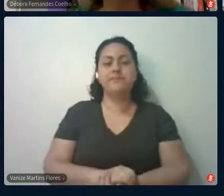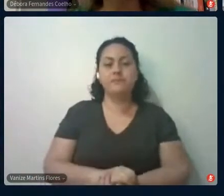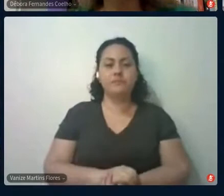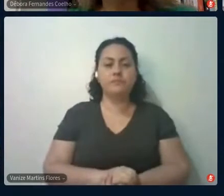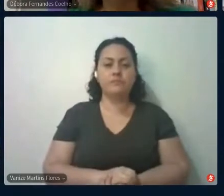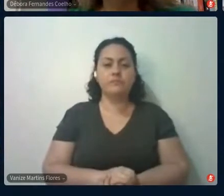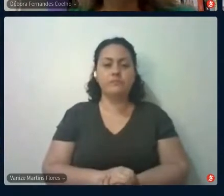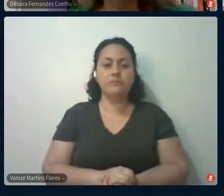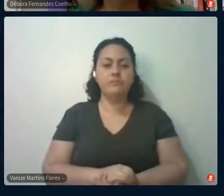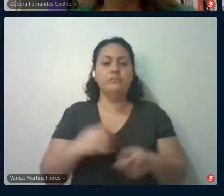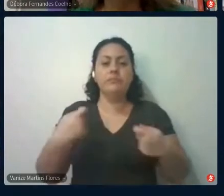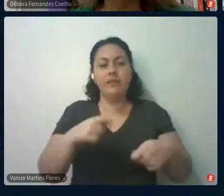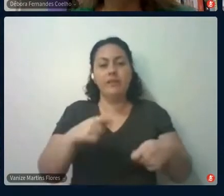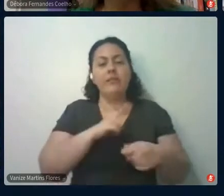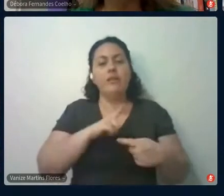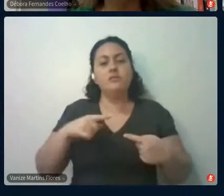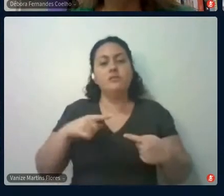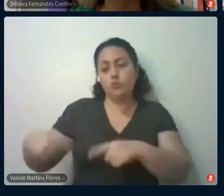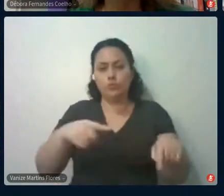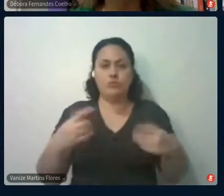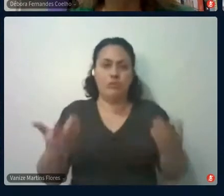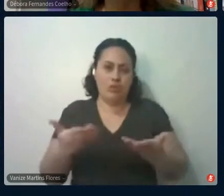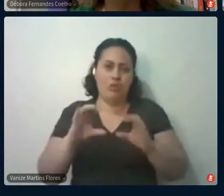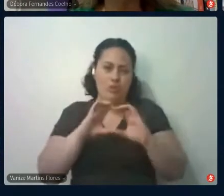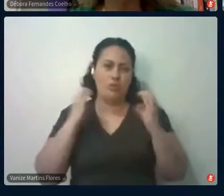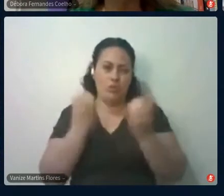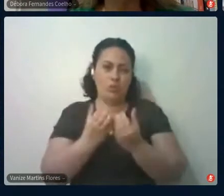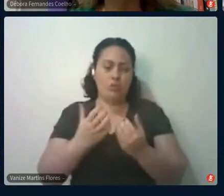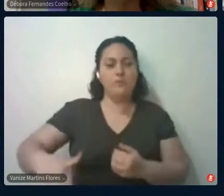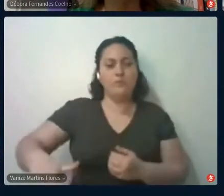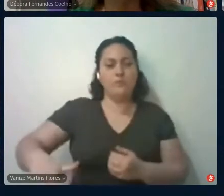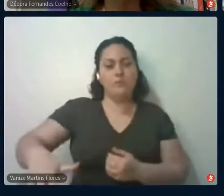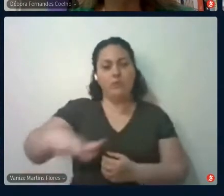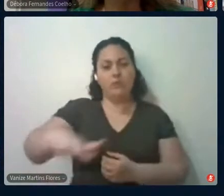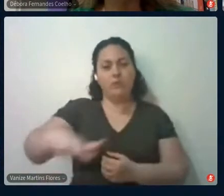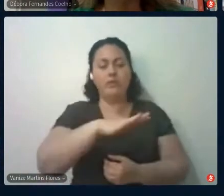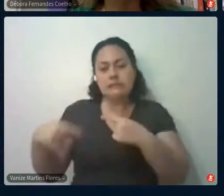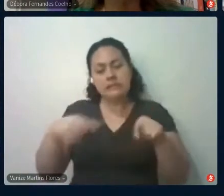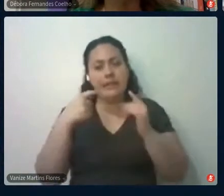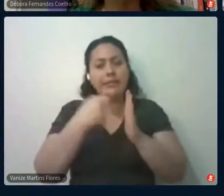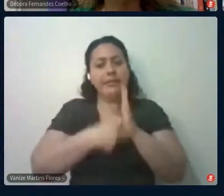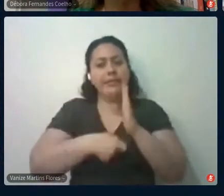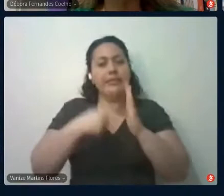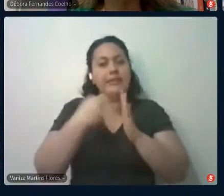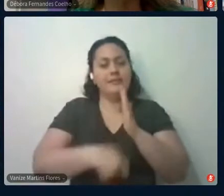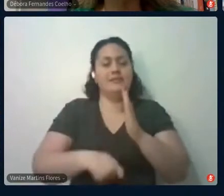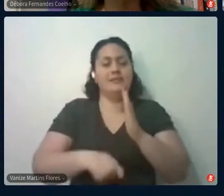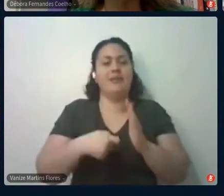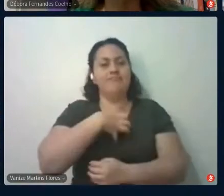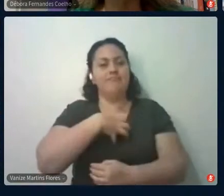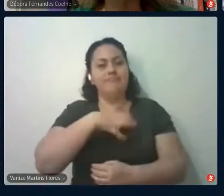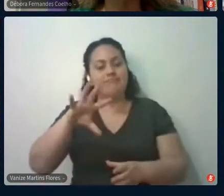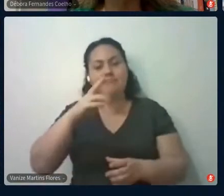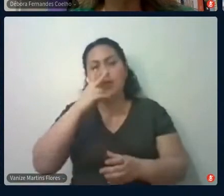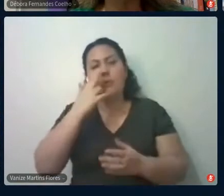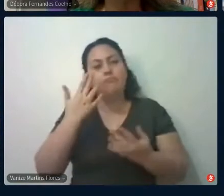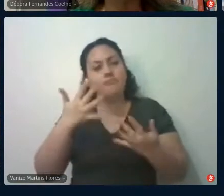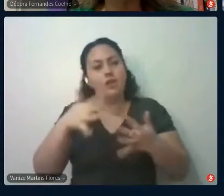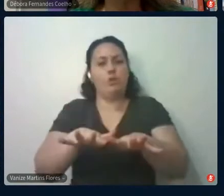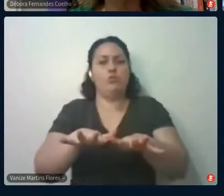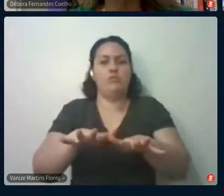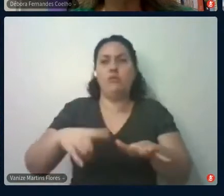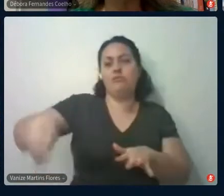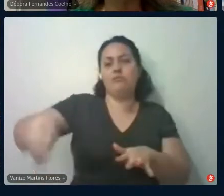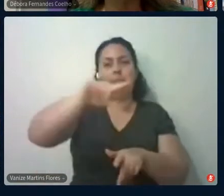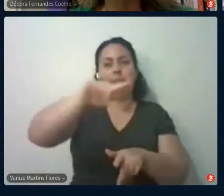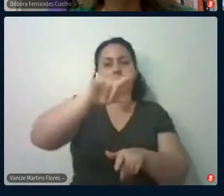né, agora com toda a comunidade, de como que a gente pode fazer isso de uma forma que seja mais inclusiva possível, que não deixe ninguém para trás, que realmente